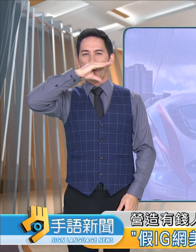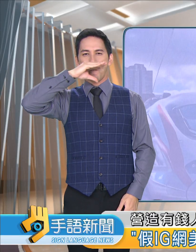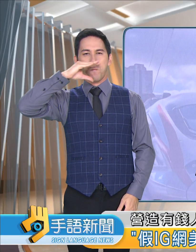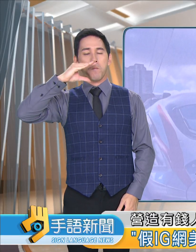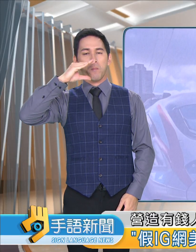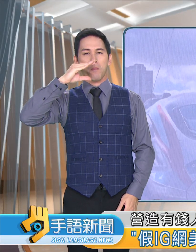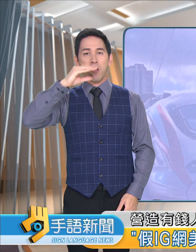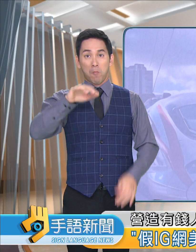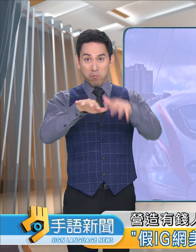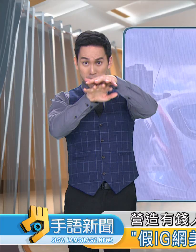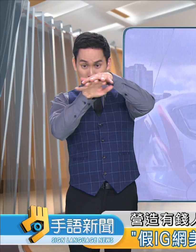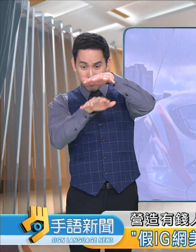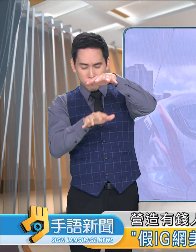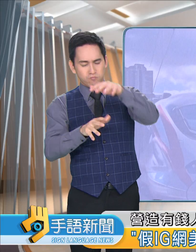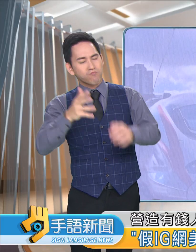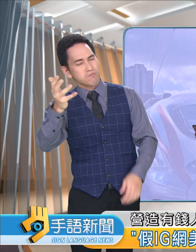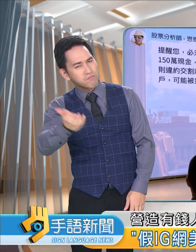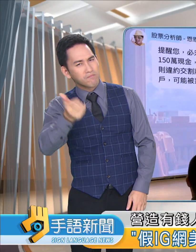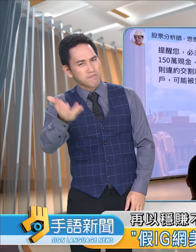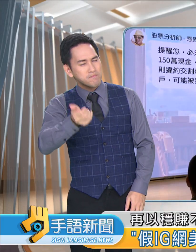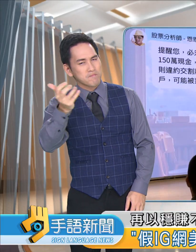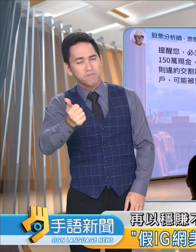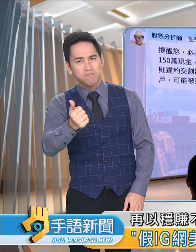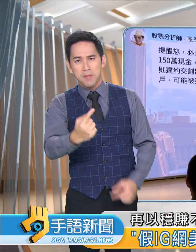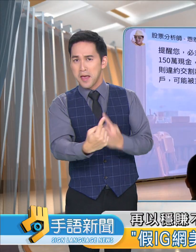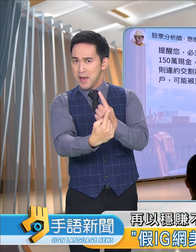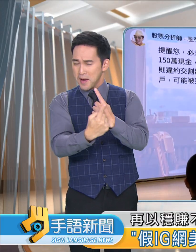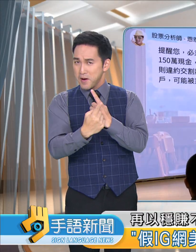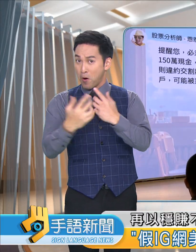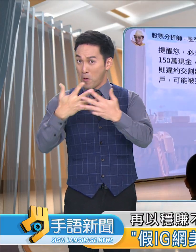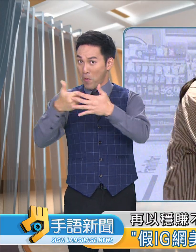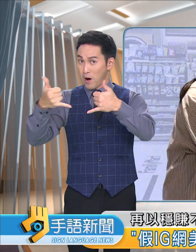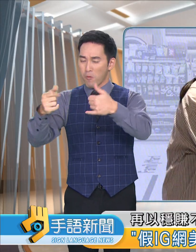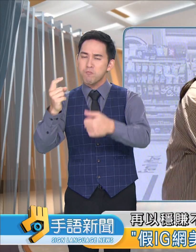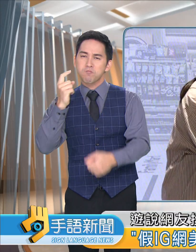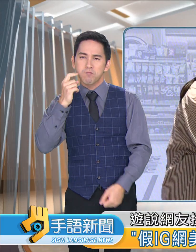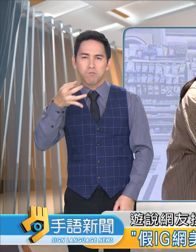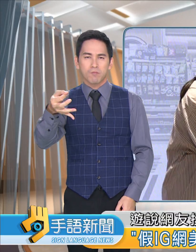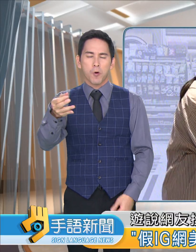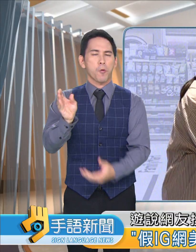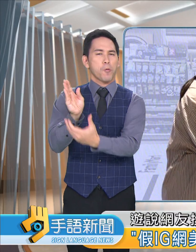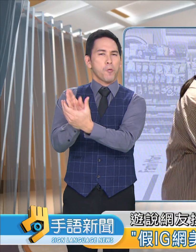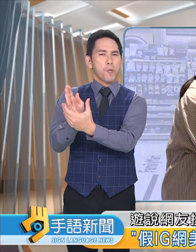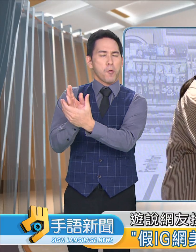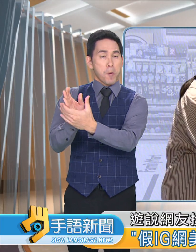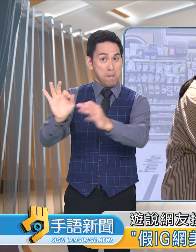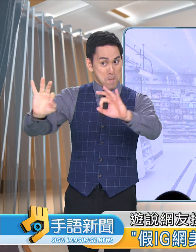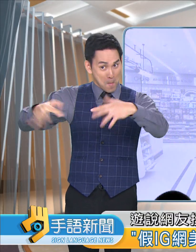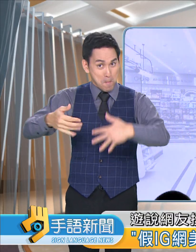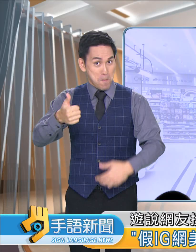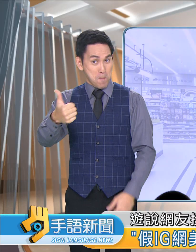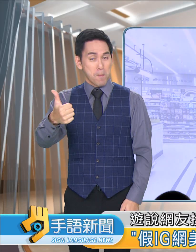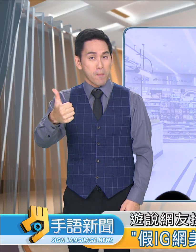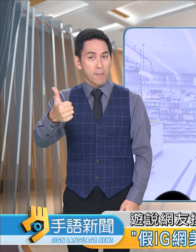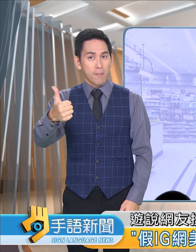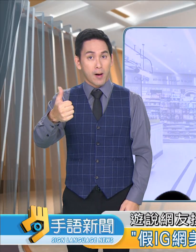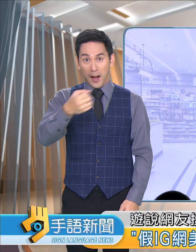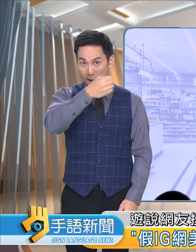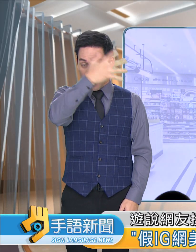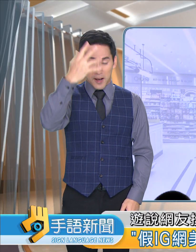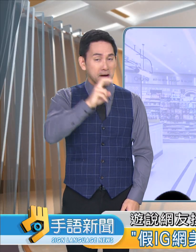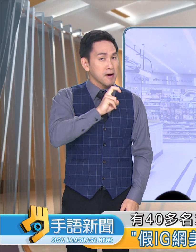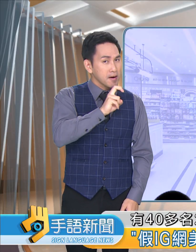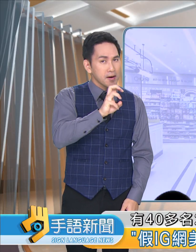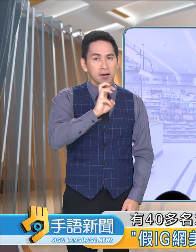生活，再以稳赚不赔等话术游说网友投资虚拟货币。